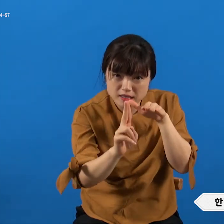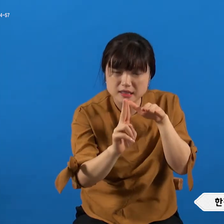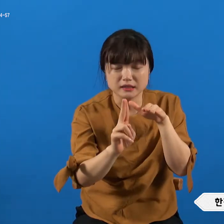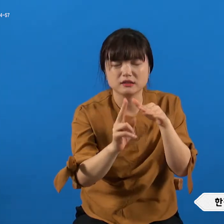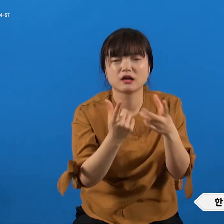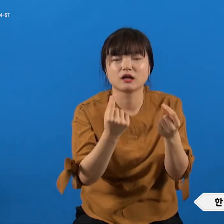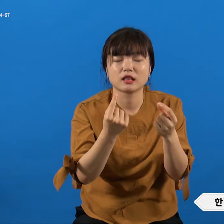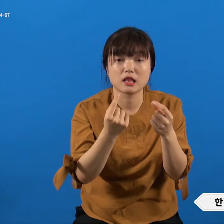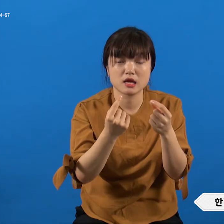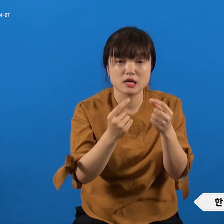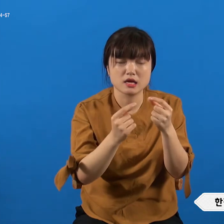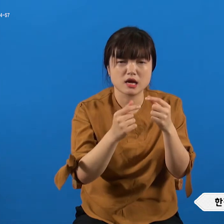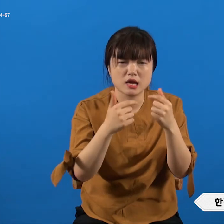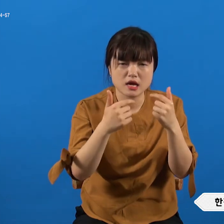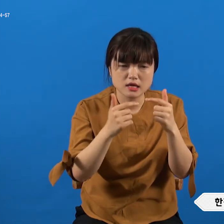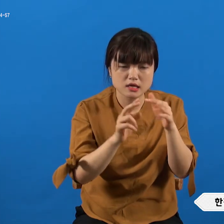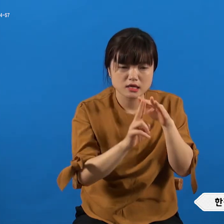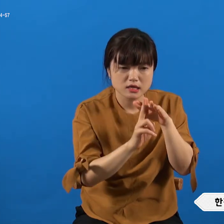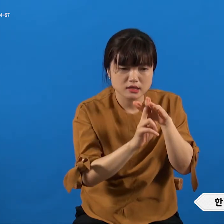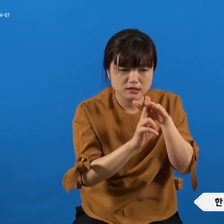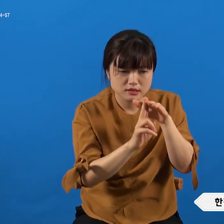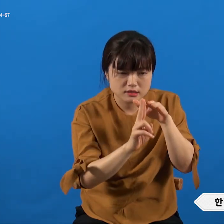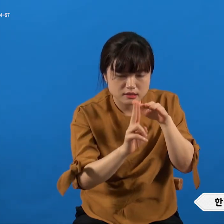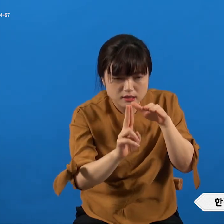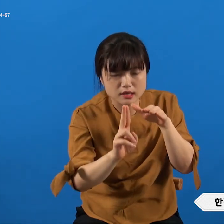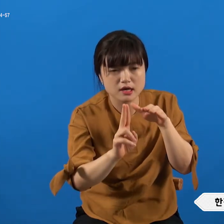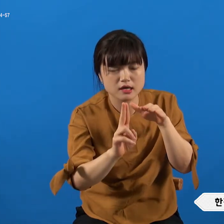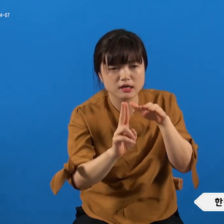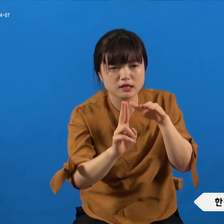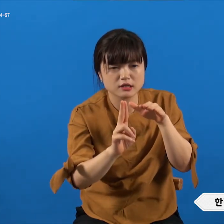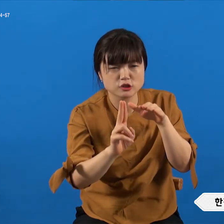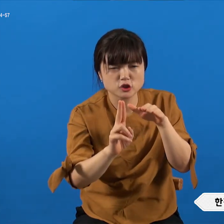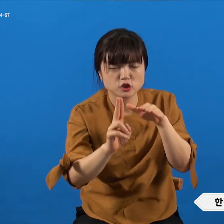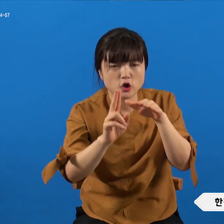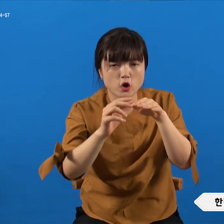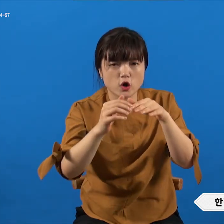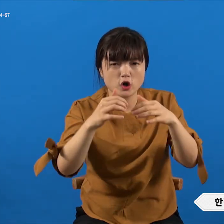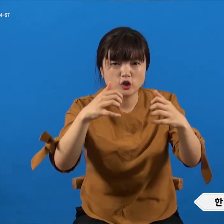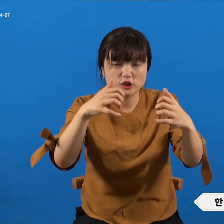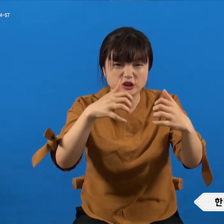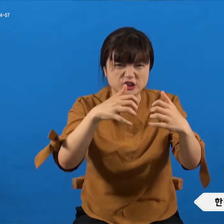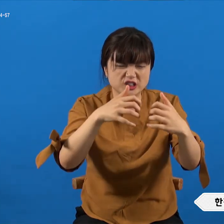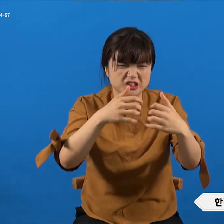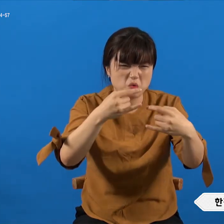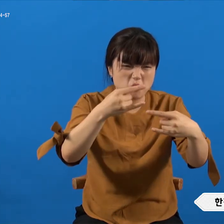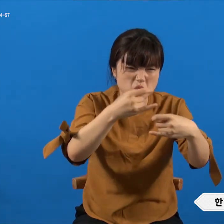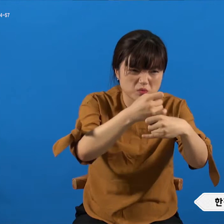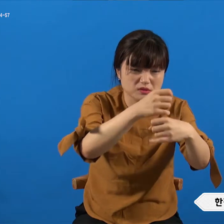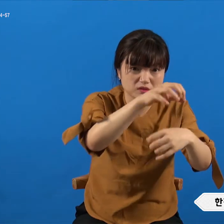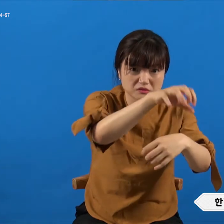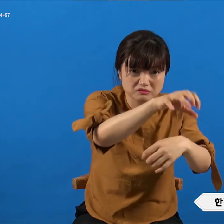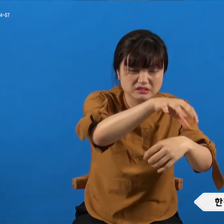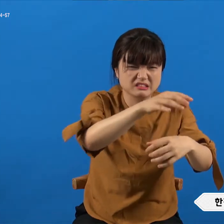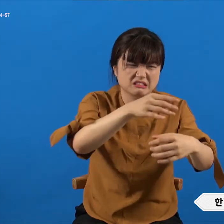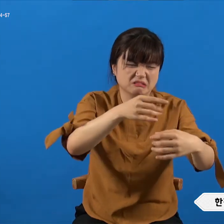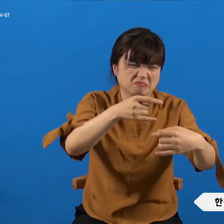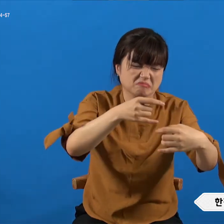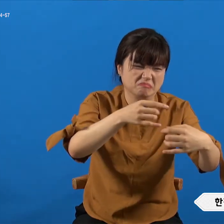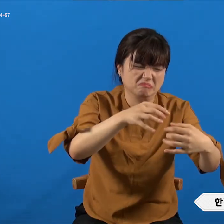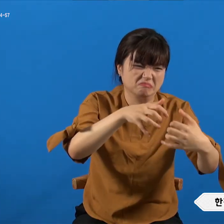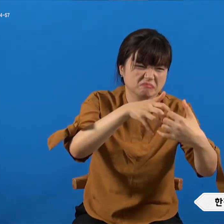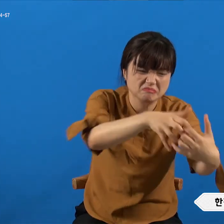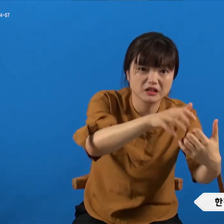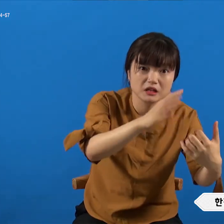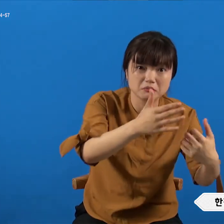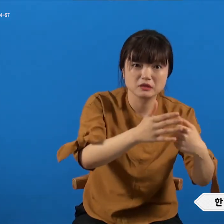항공모함에는 이 함재기가 이륙을 해서 날아가서 그 적진을 그냥 공격하지 않습니까?